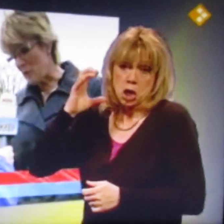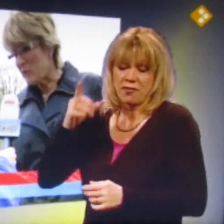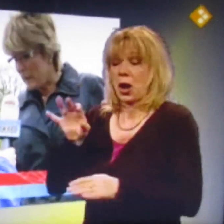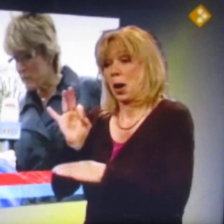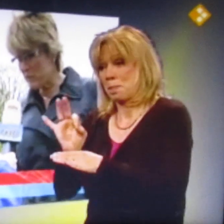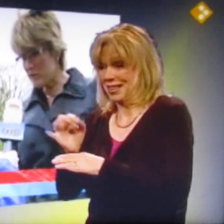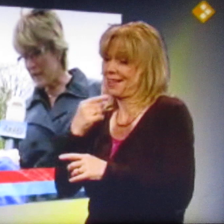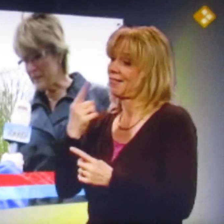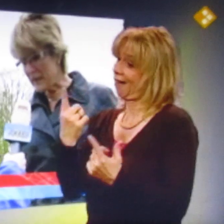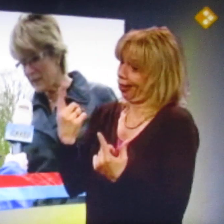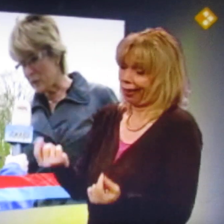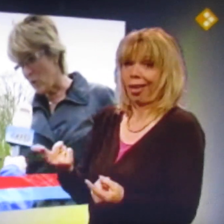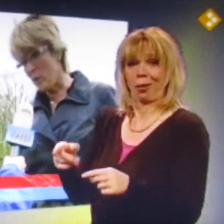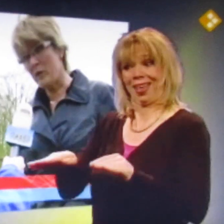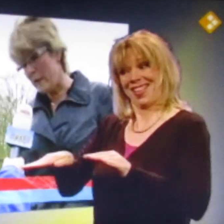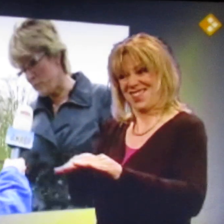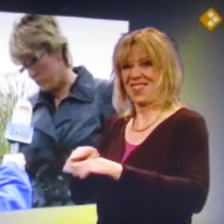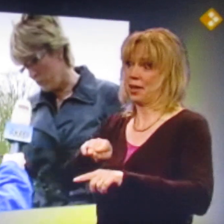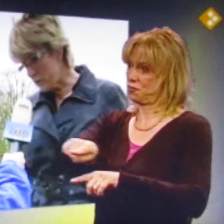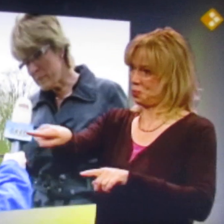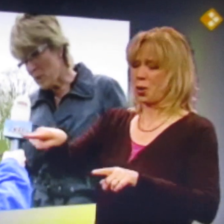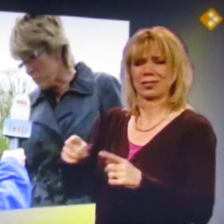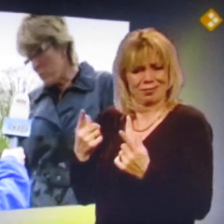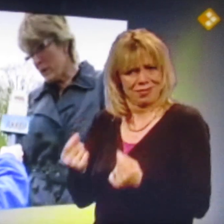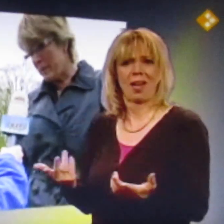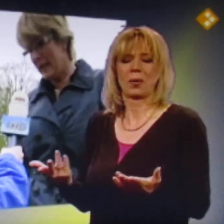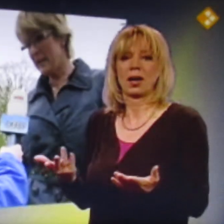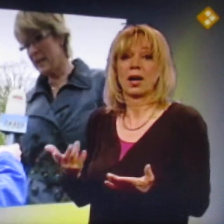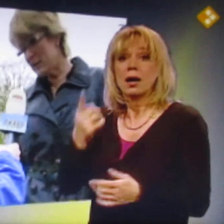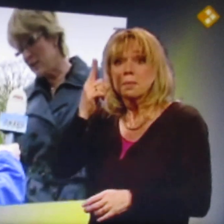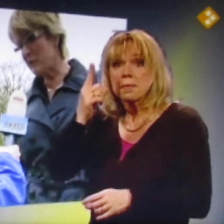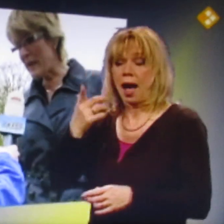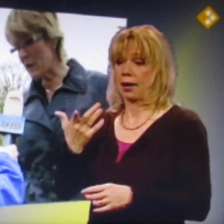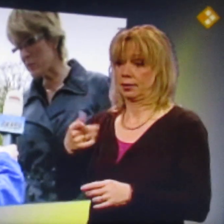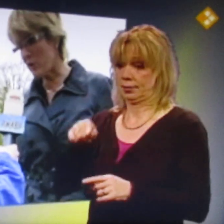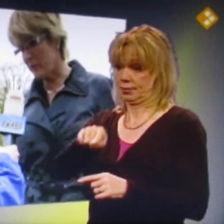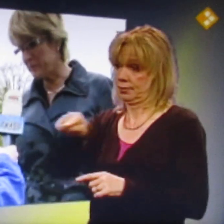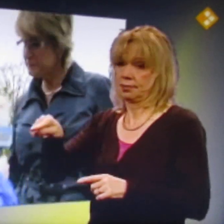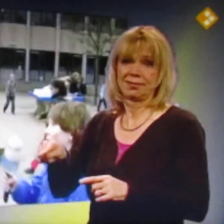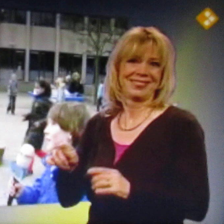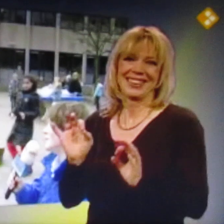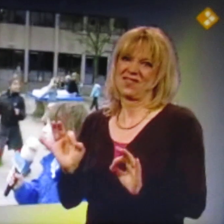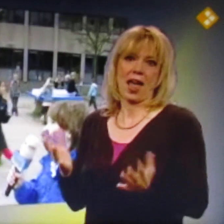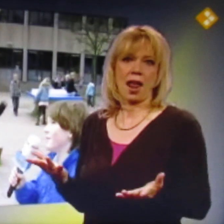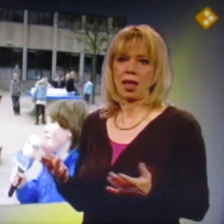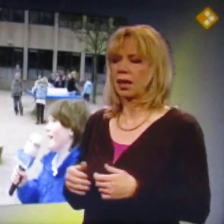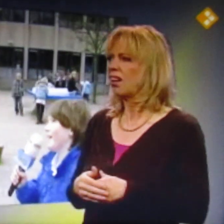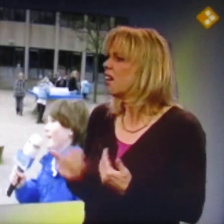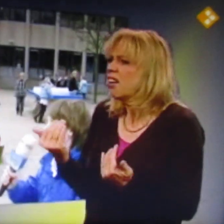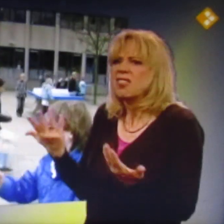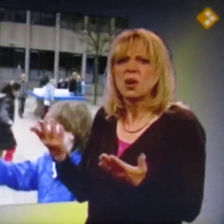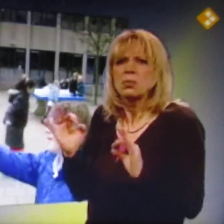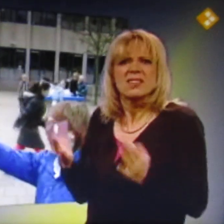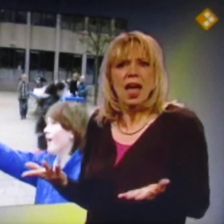dat er zoveel waveboarden zijn en dat er ook gewaveboard wordt. Maar op sommige plekken is het niet zo veilig op school. Waarom is het dan niet